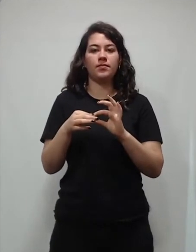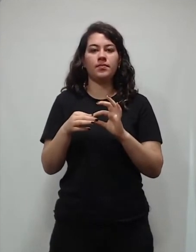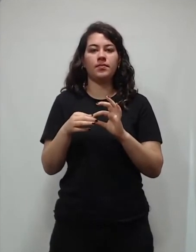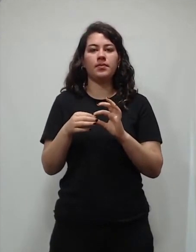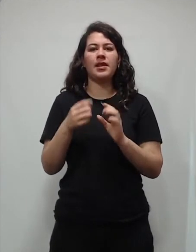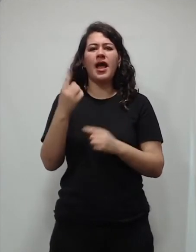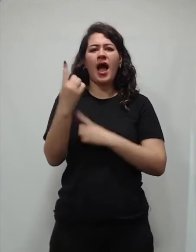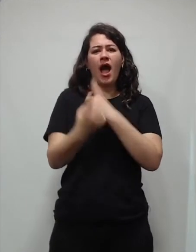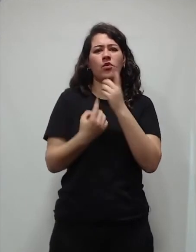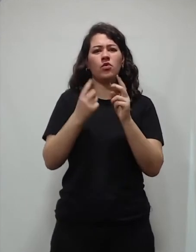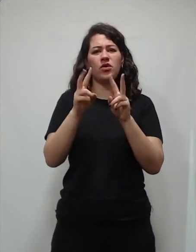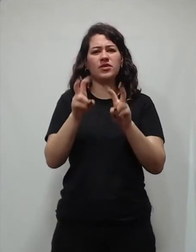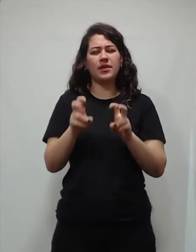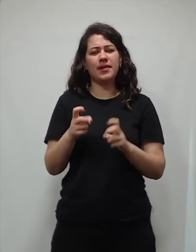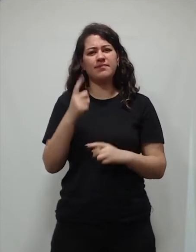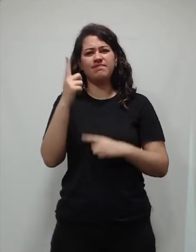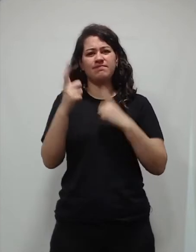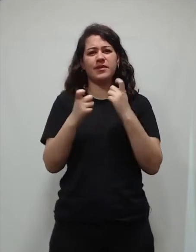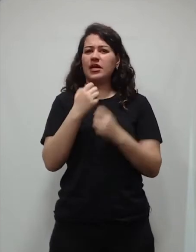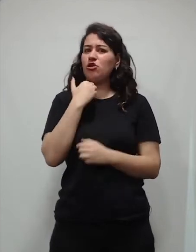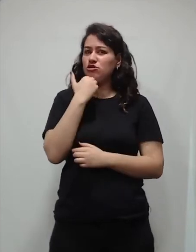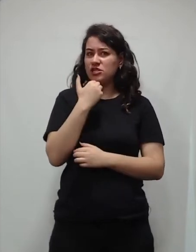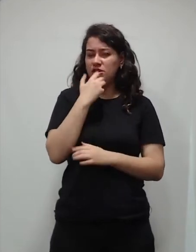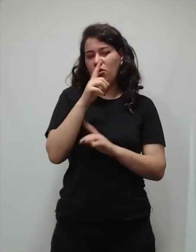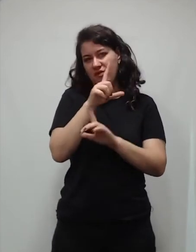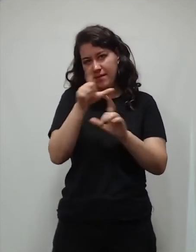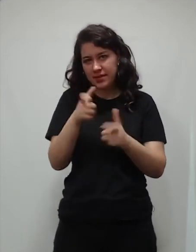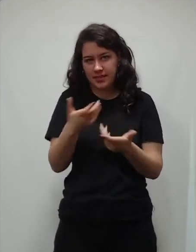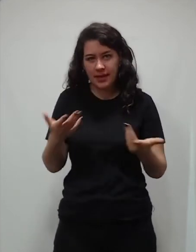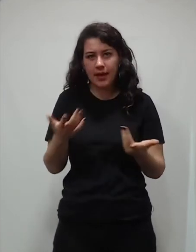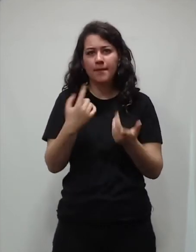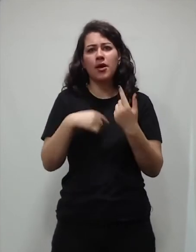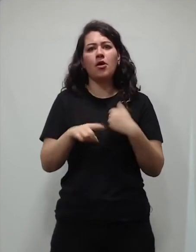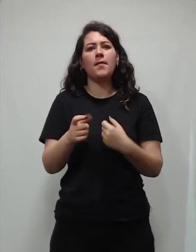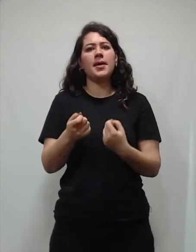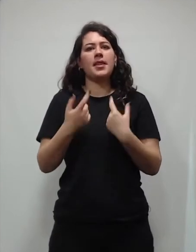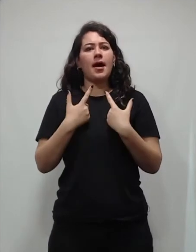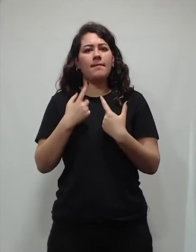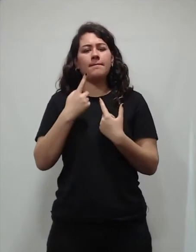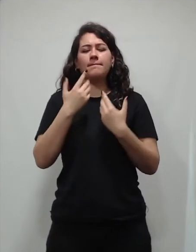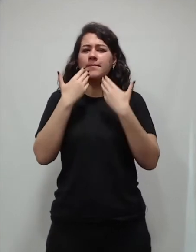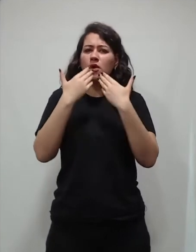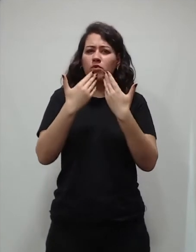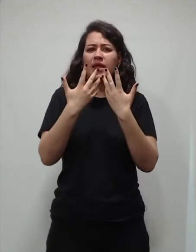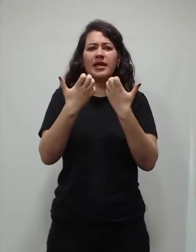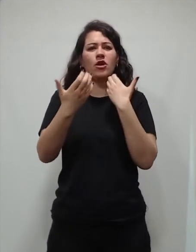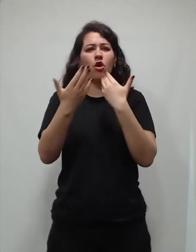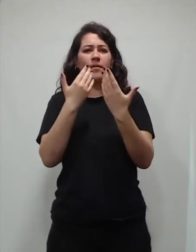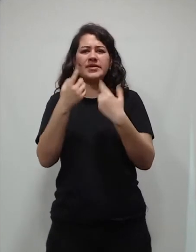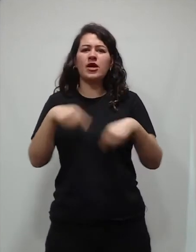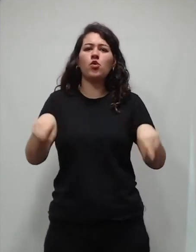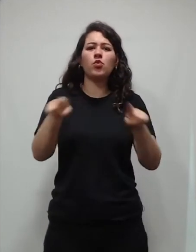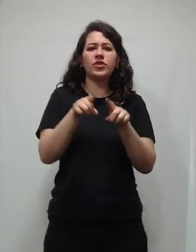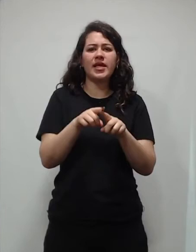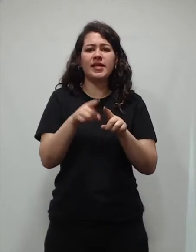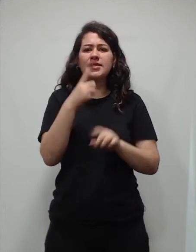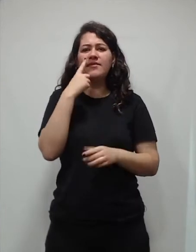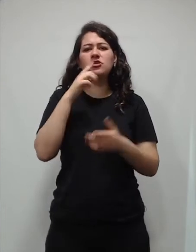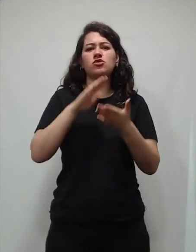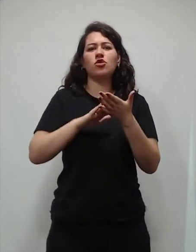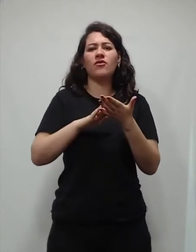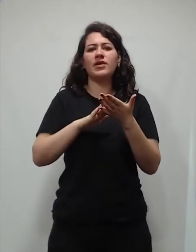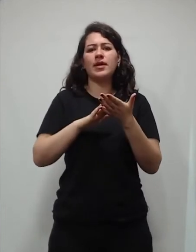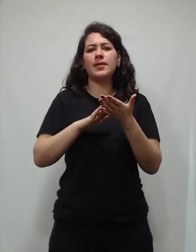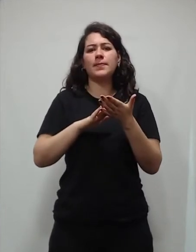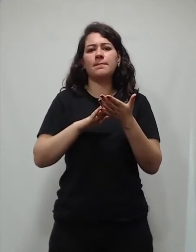Como que son algunas cuestiones del no saber, obviamente, pero me despierta con preguntarles o conversar con ustedes respecto a